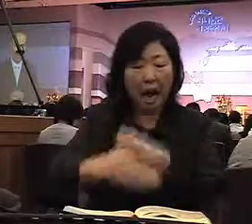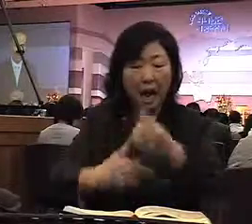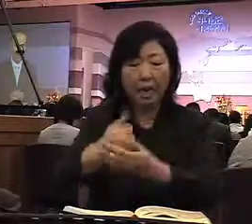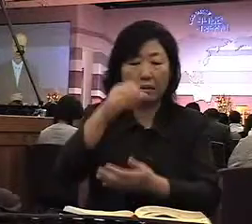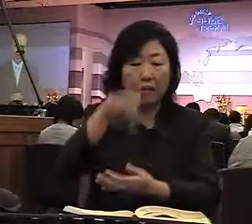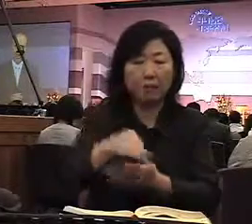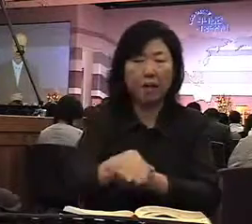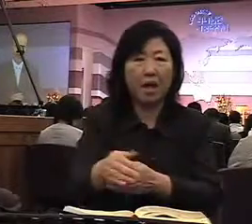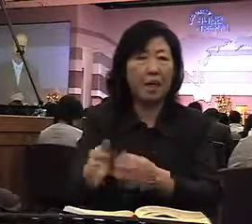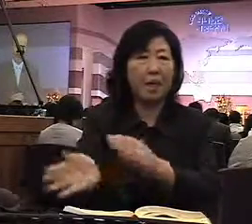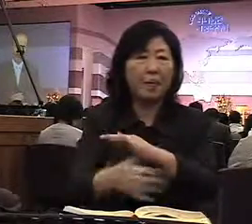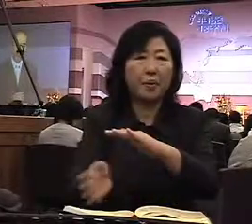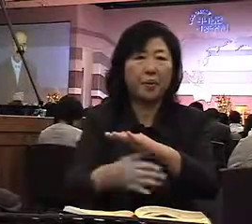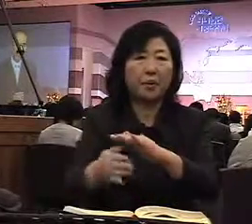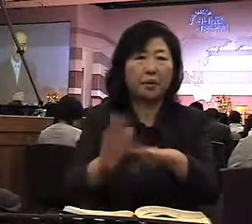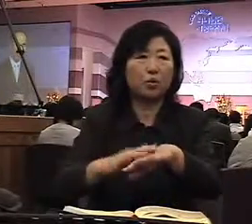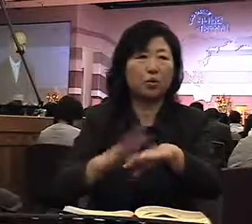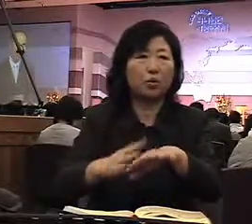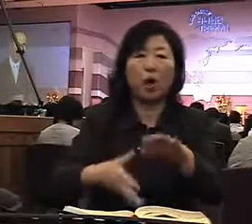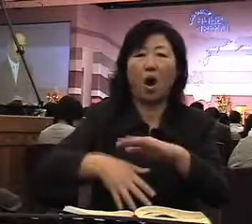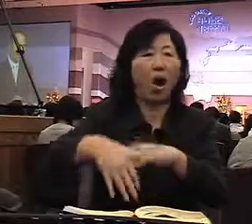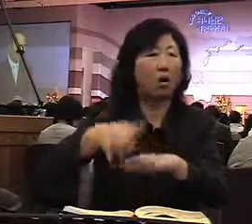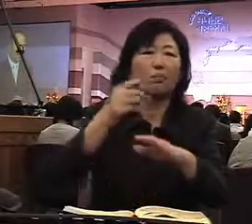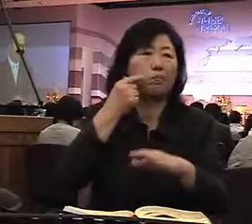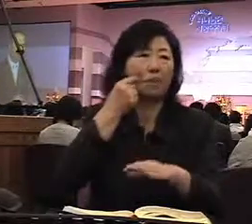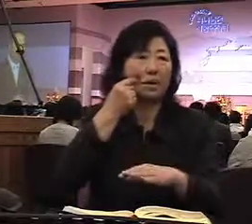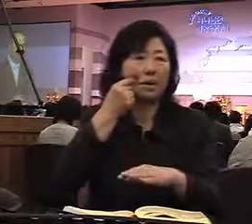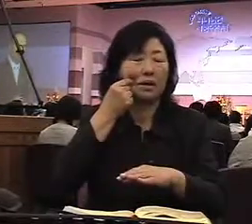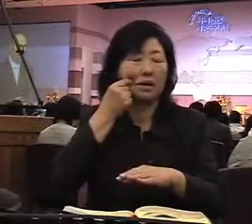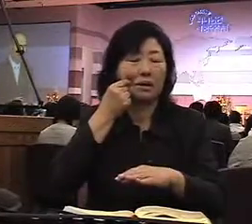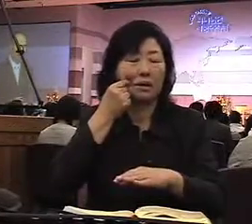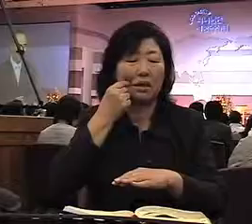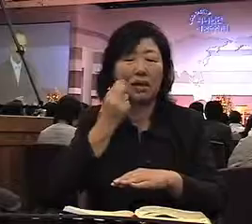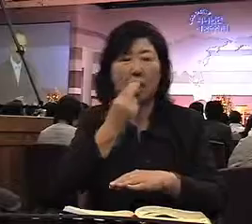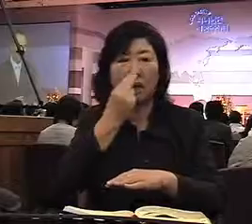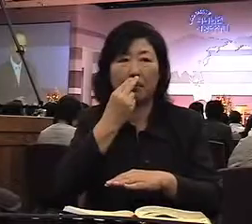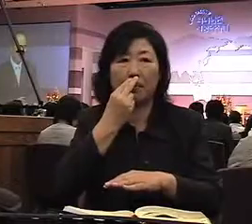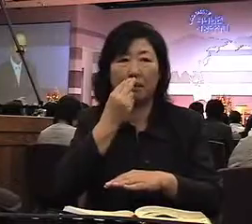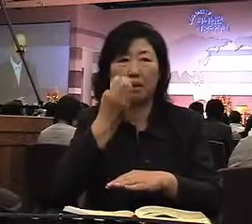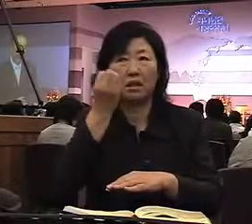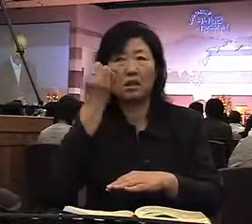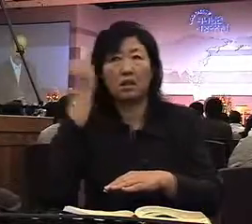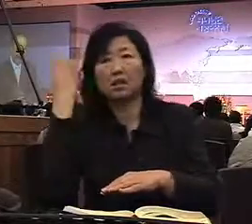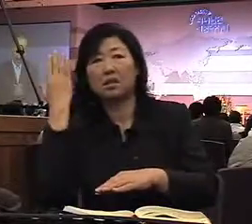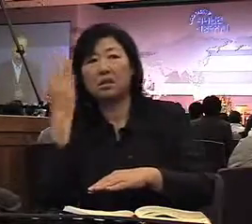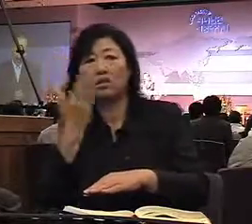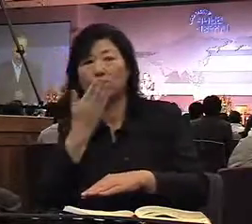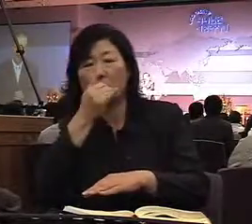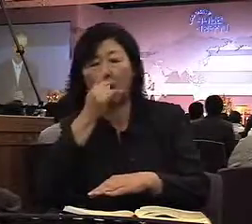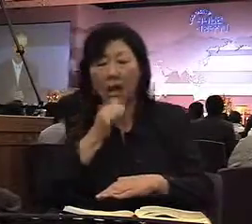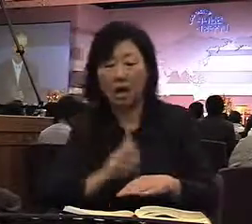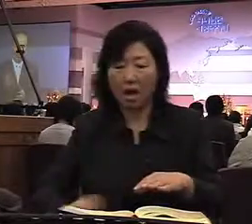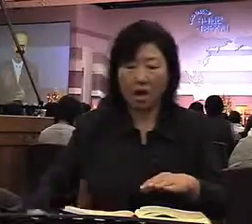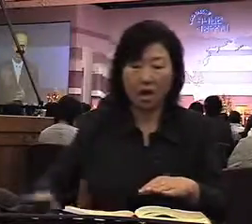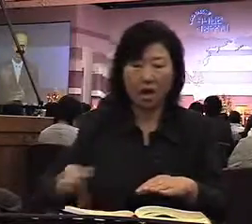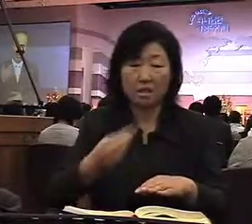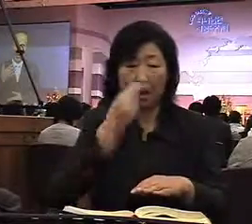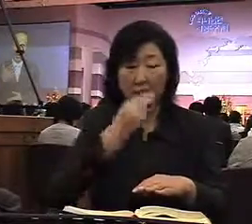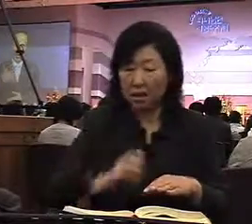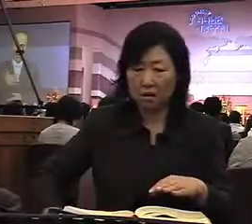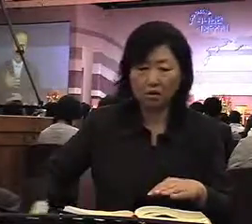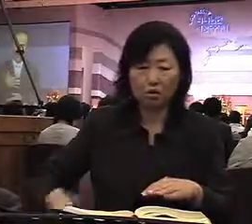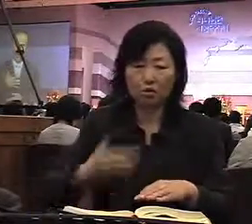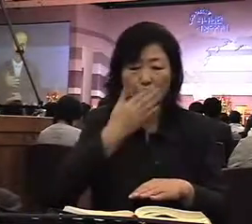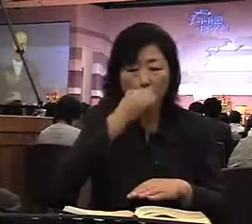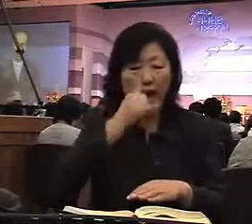빈손으로 나갈 수 없습니다. 그렇죠? 빈손으로 나가면 생명을 잃을 수가 있어요. 하나님께 나아갈 때는